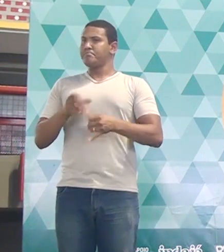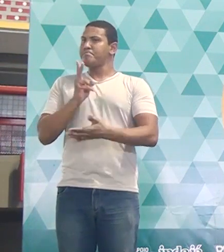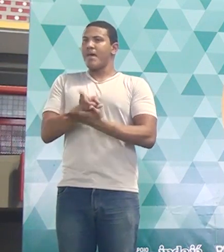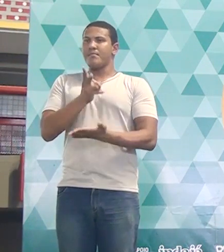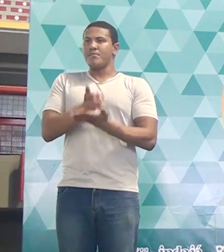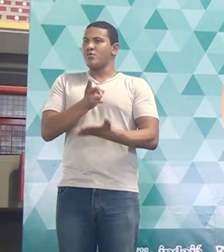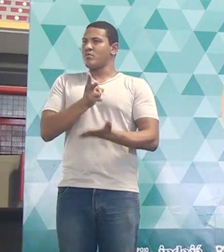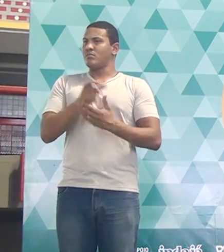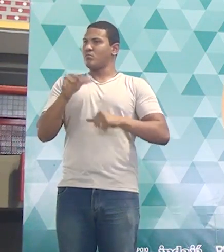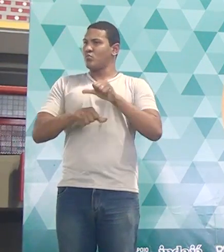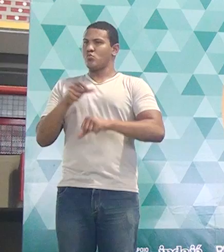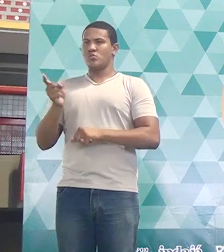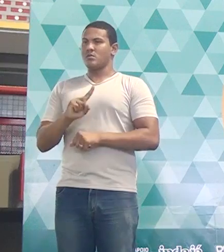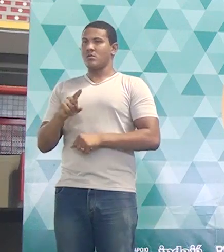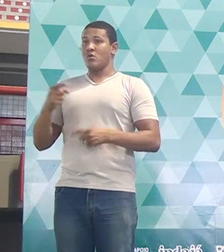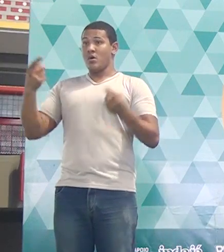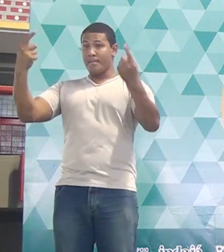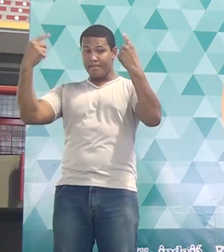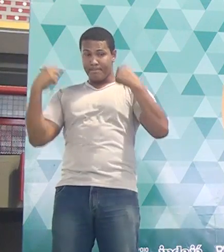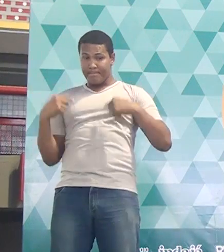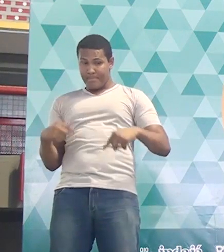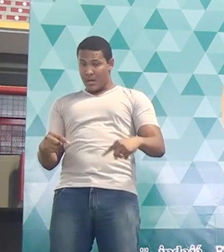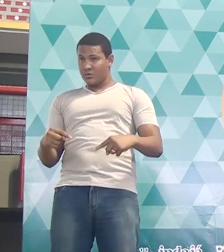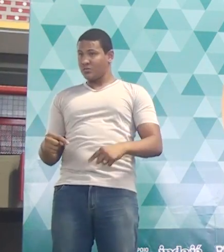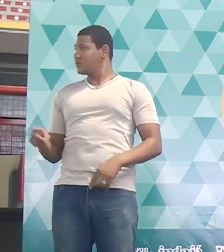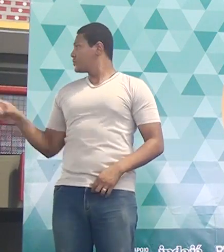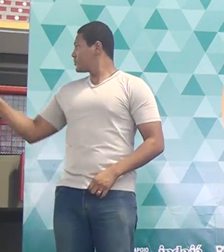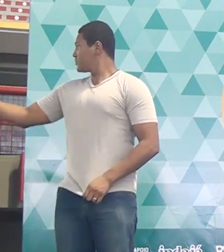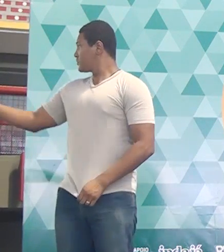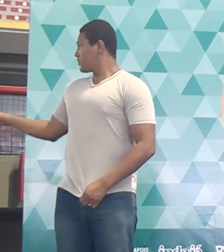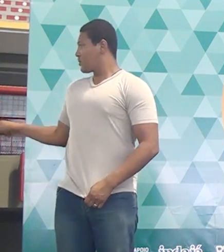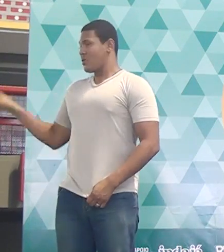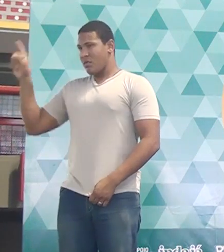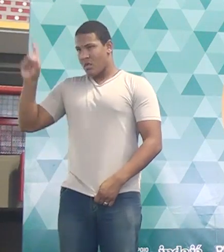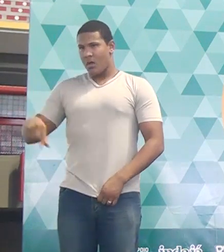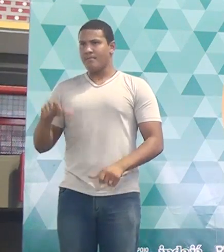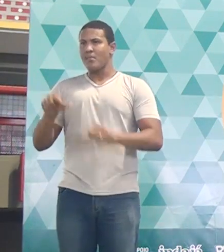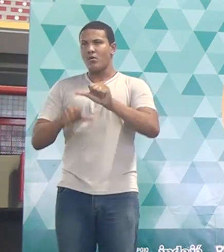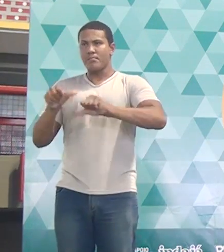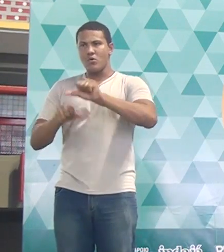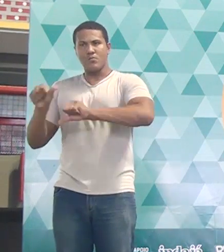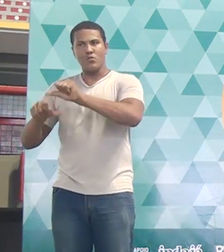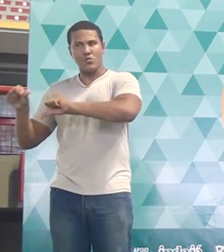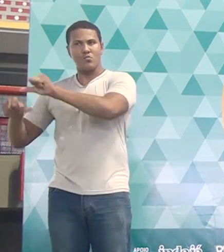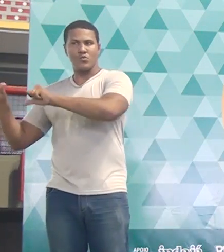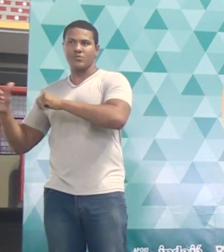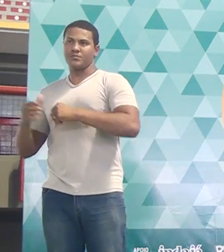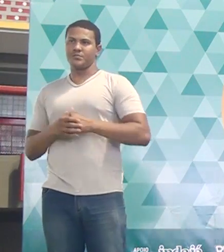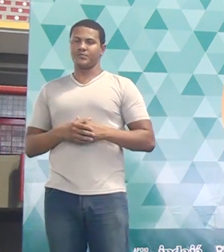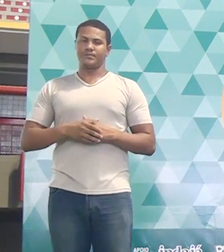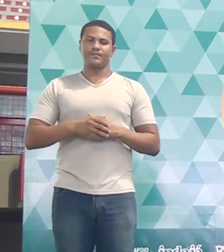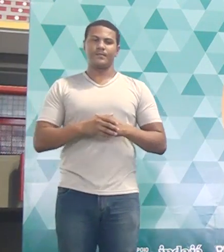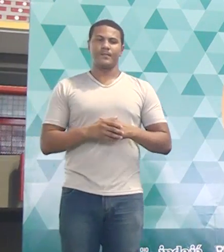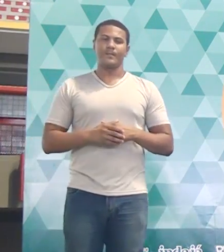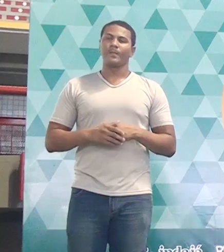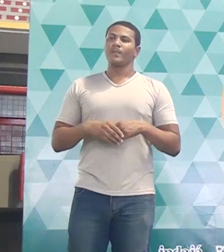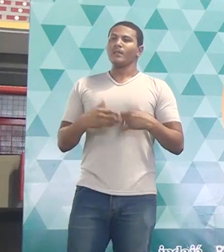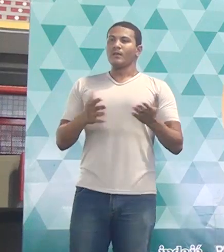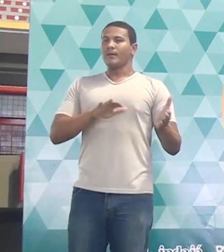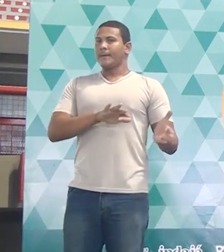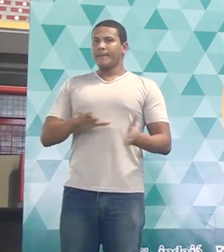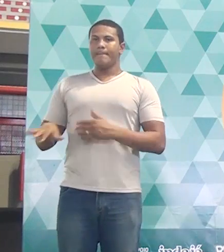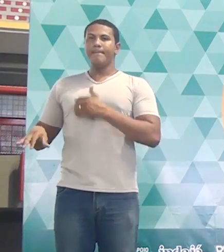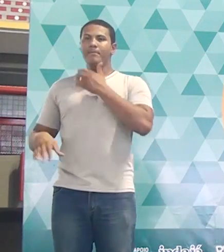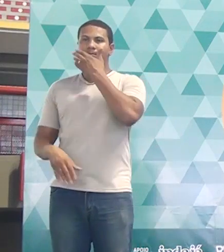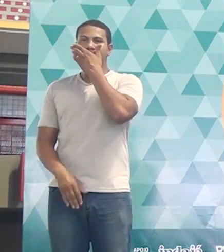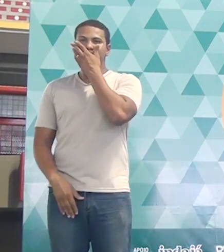exceto aqueles 4 primeiros. Ok? Procurem gravar isso aí. E pessoal, outro critério muito importante